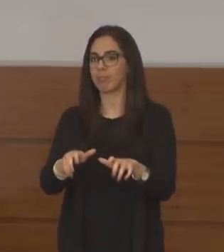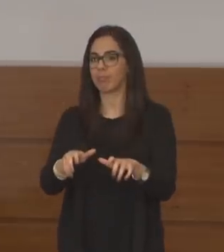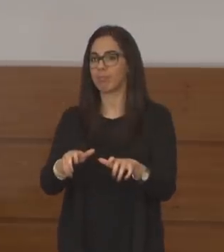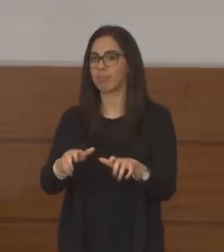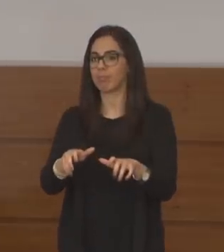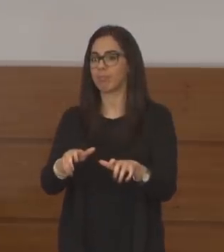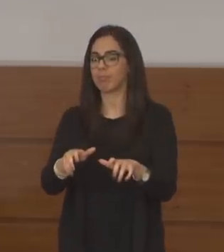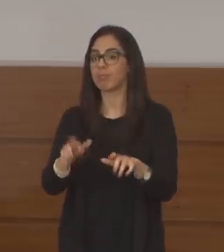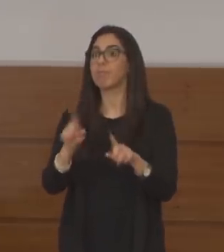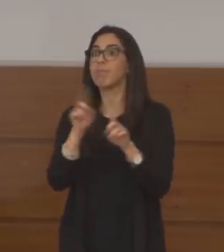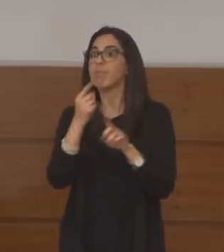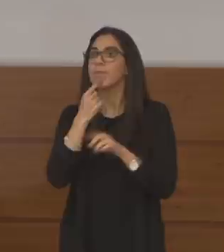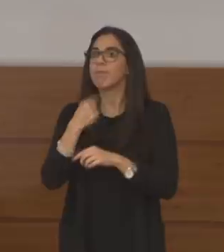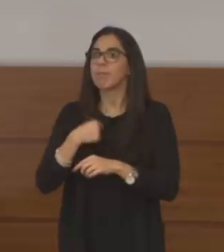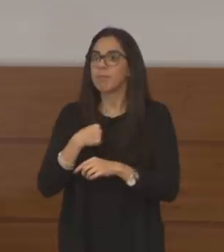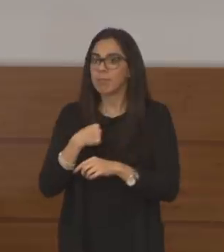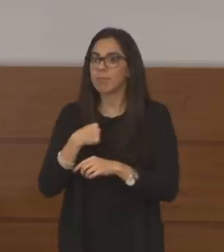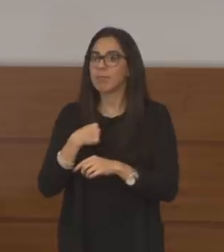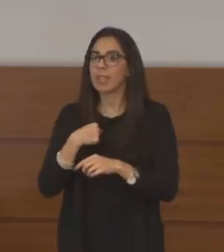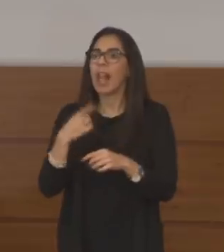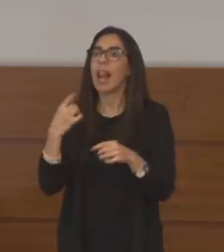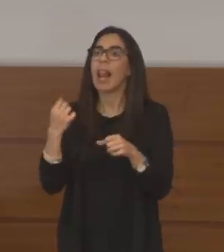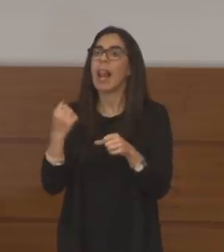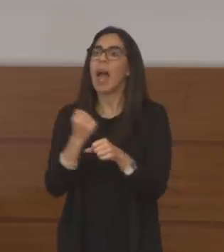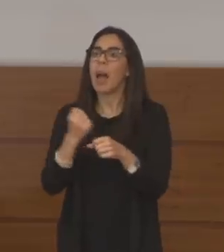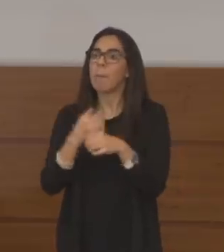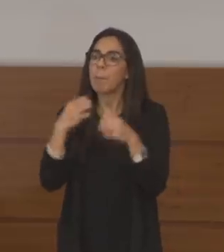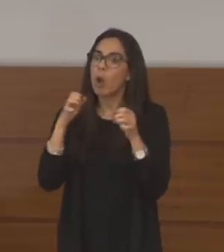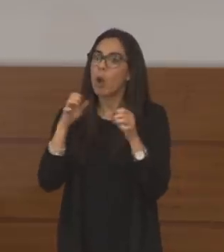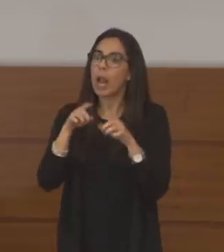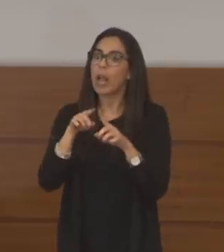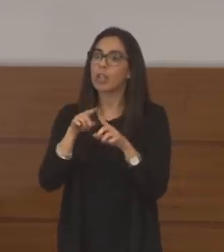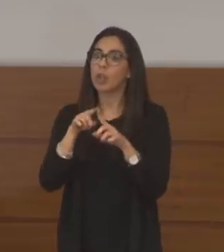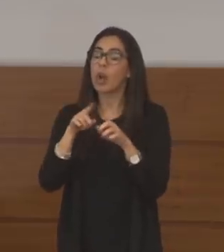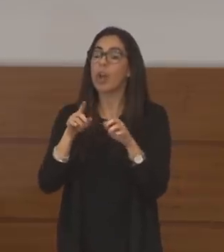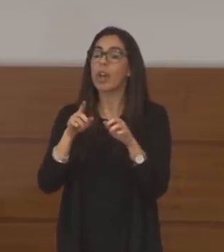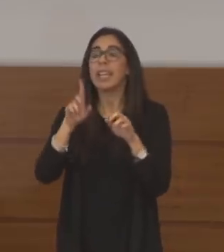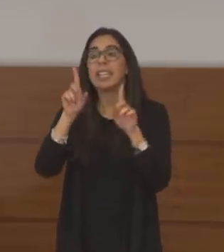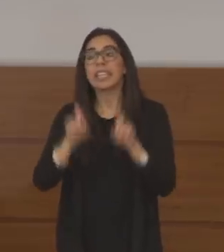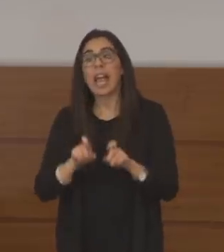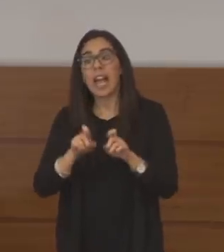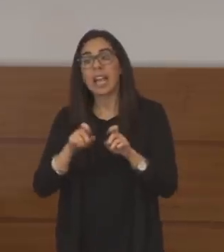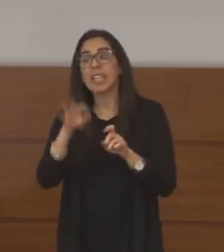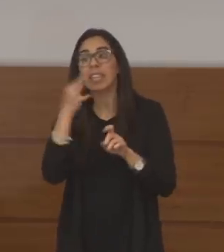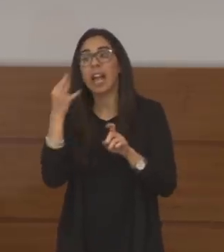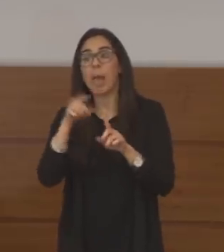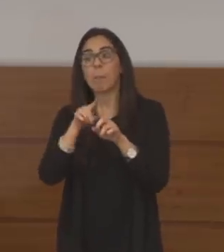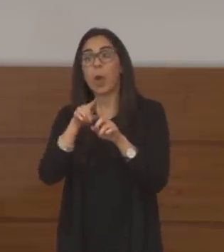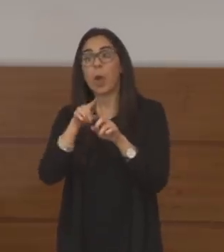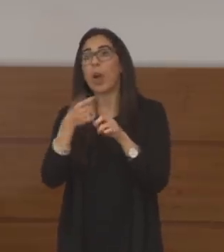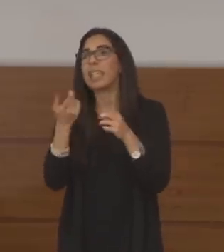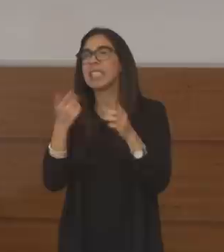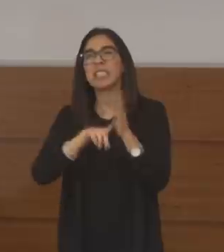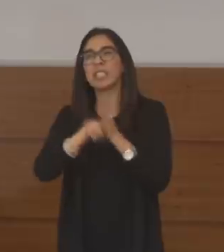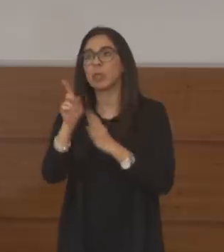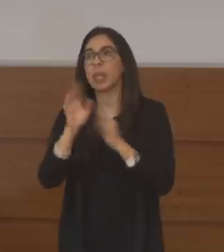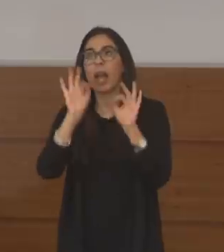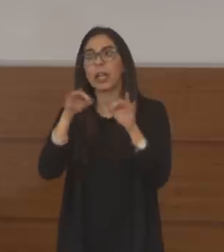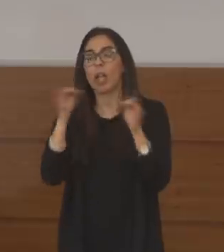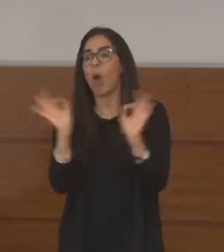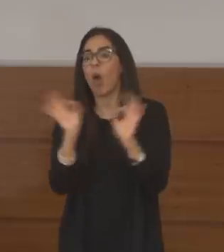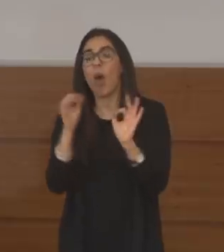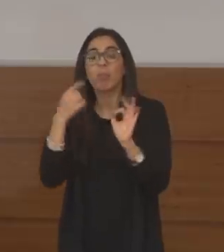nell'arrivo di dei laboratori di alcuni test però questo lo sapremo domani vedremo un effetto non